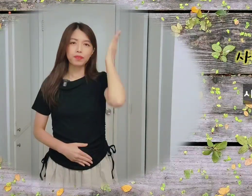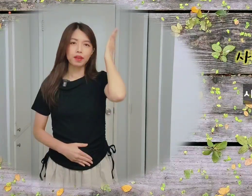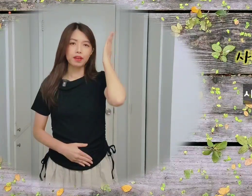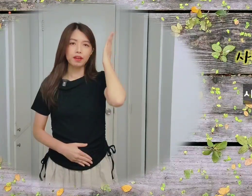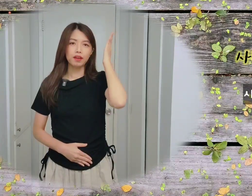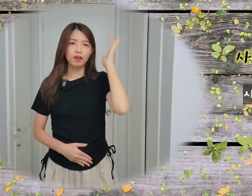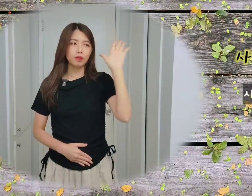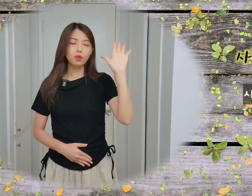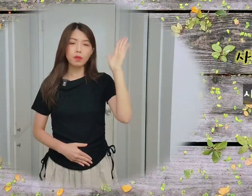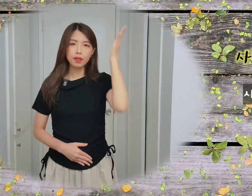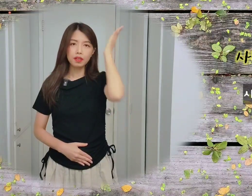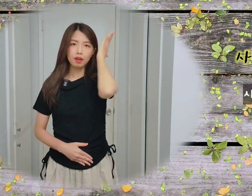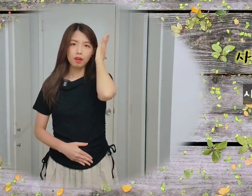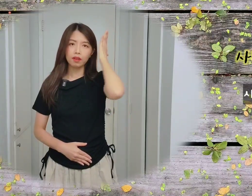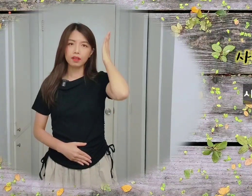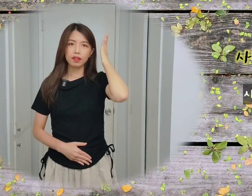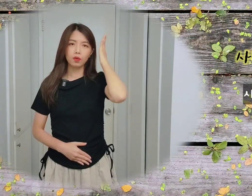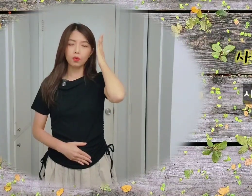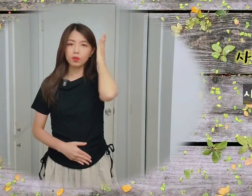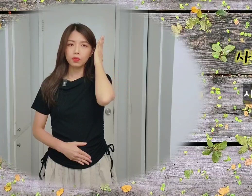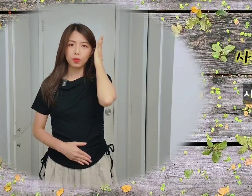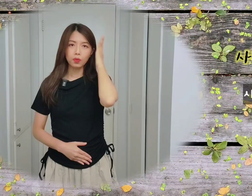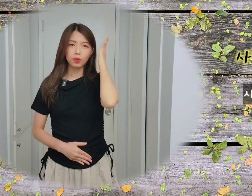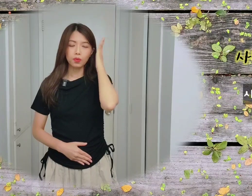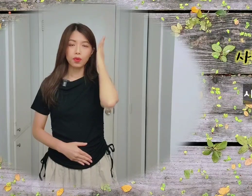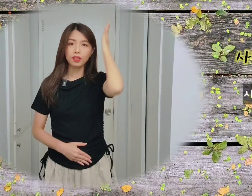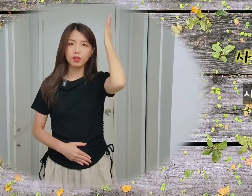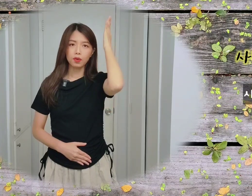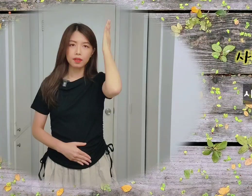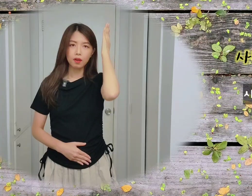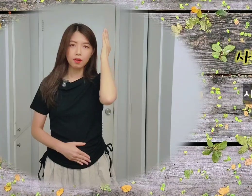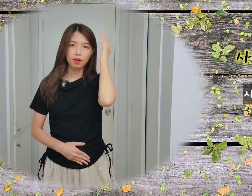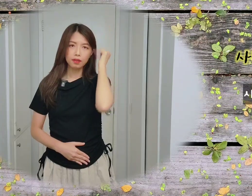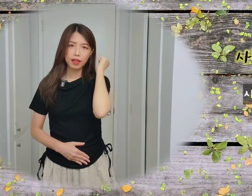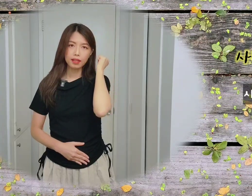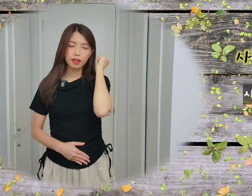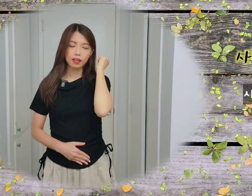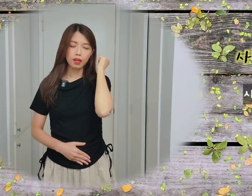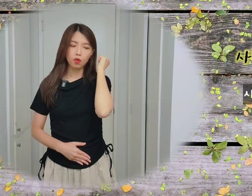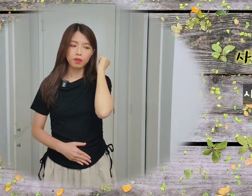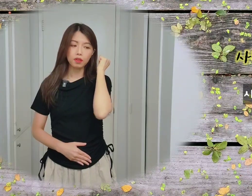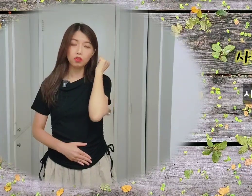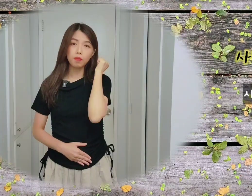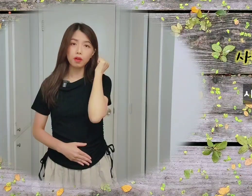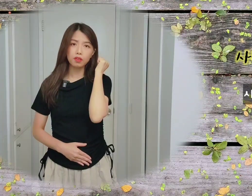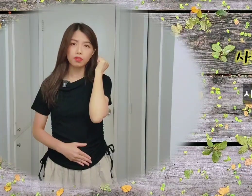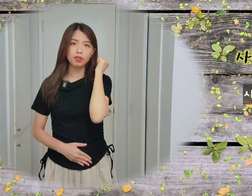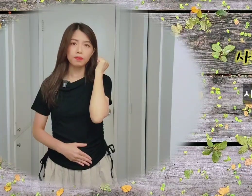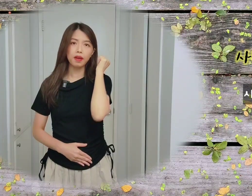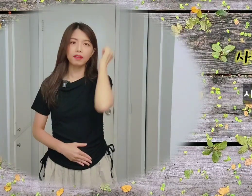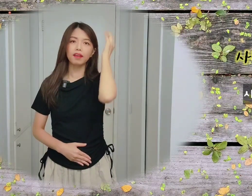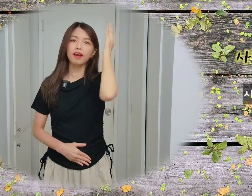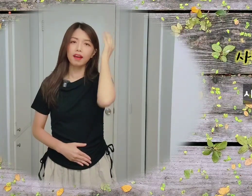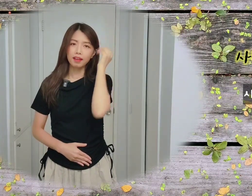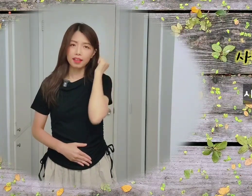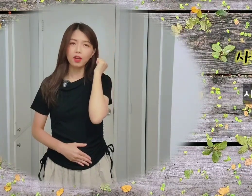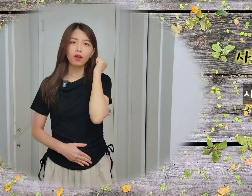알려드릴게요. 손을 펴셔서 이 오른쪽 귀 있는 쪽에서 살짝 이렇게 내려오면서 주먹을